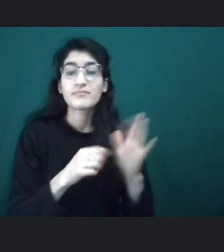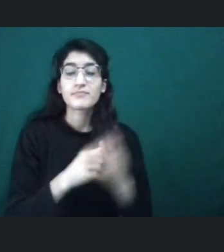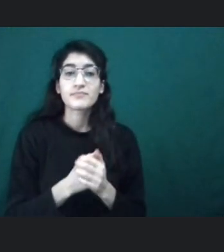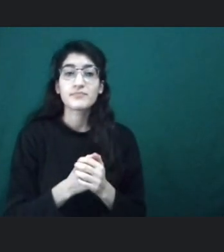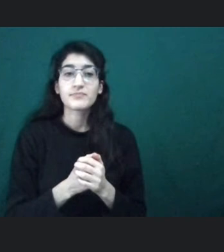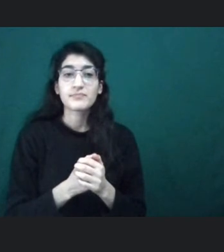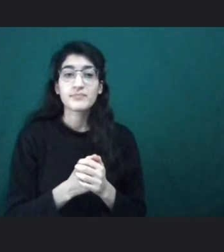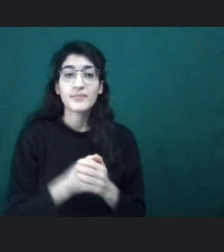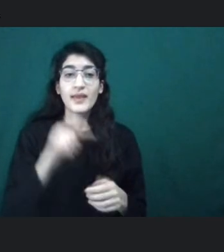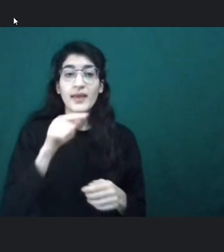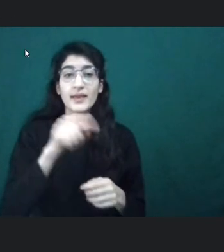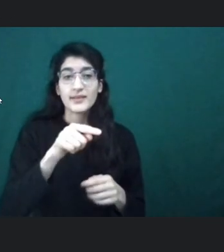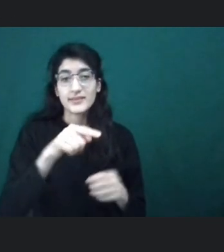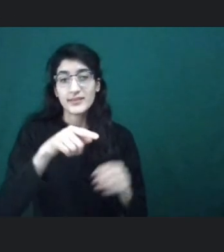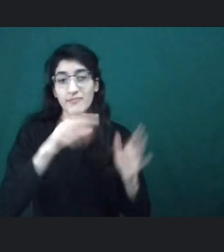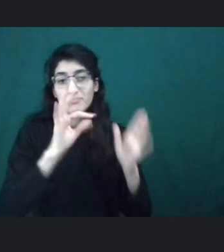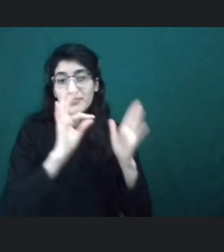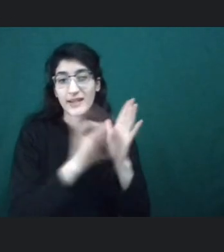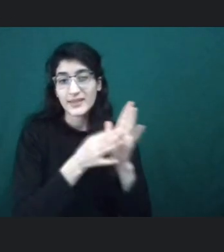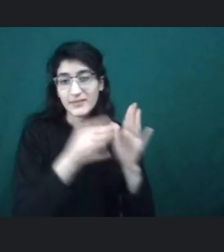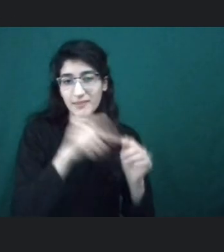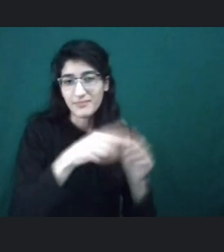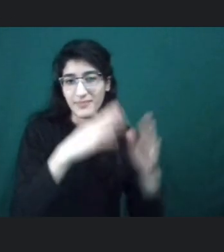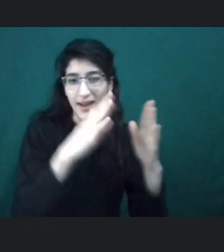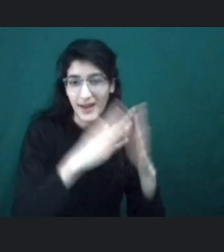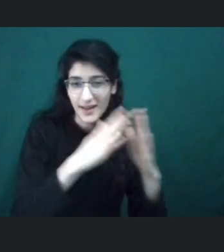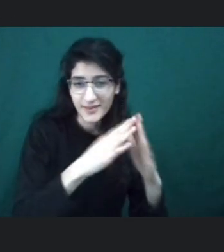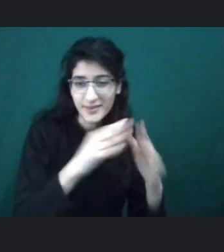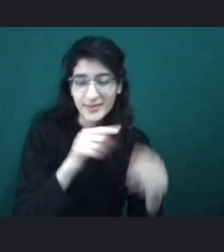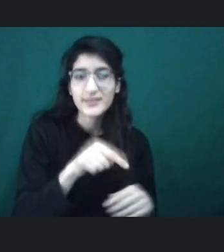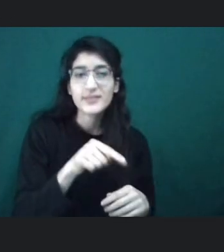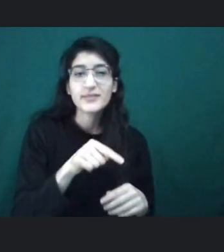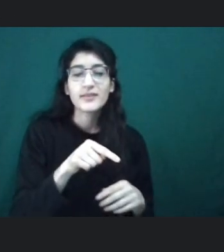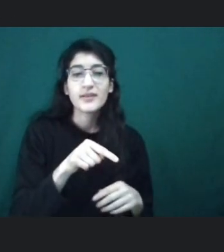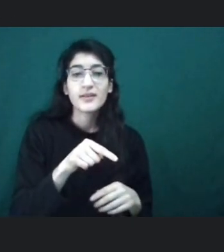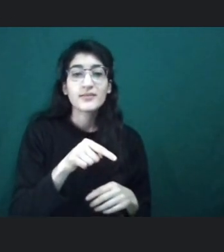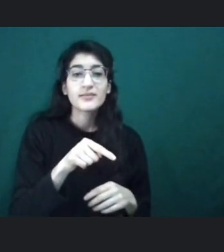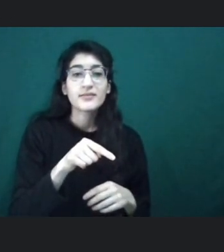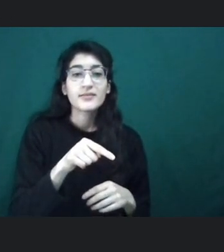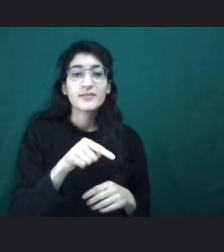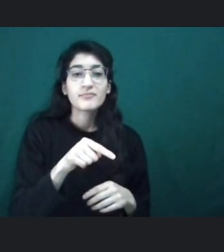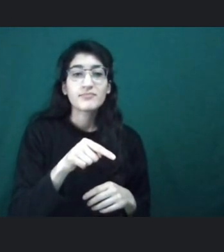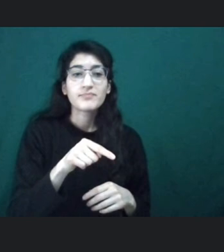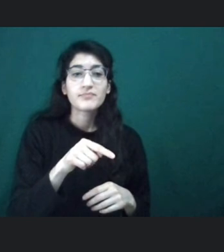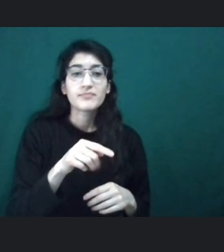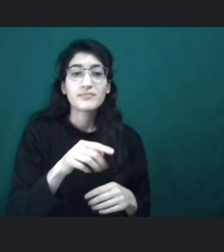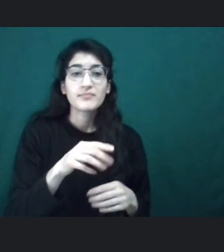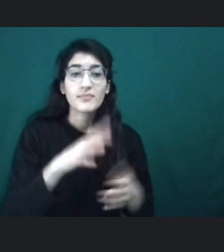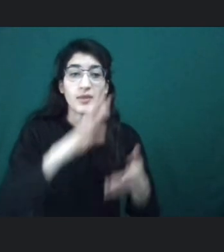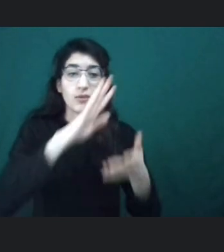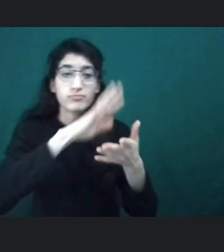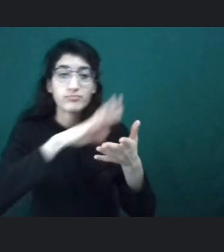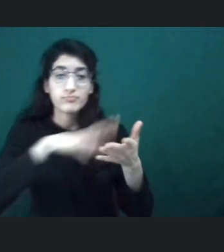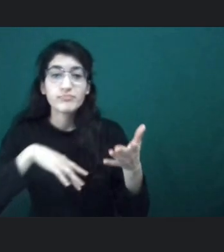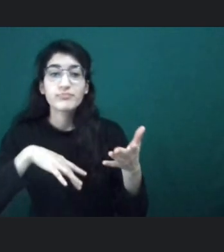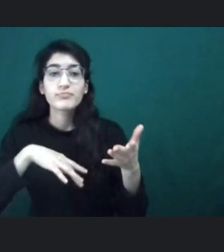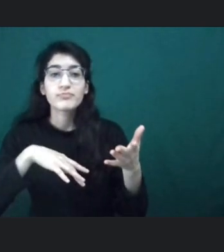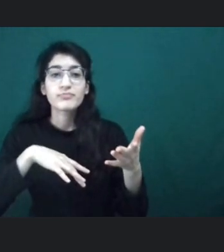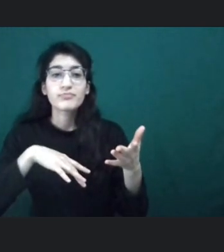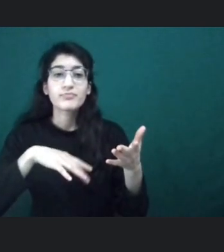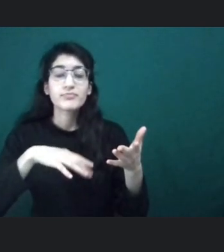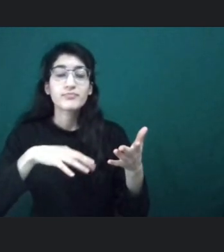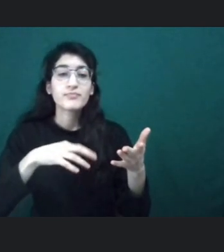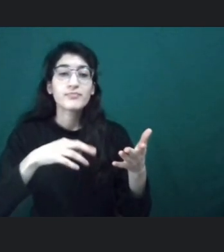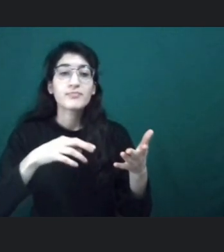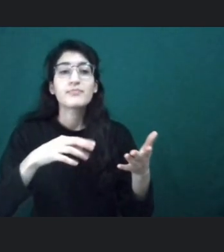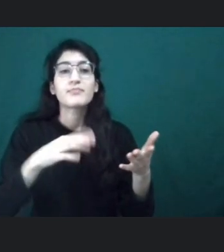páginas 19 y 20. Y los cuadros son el de la 19, el que dice Table 3, First Stage Model